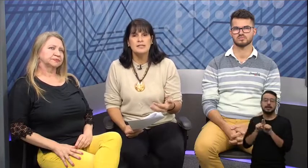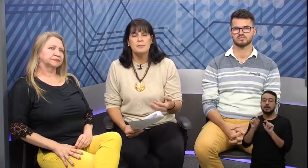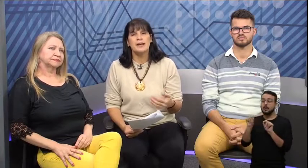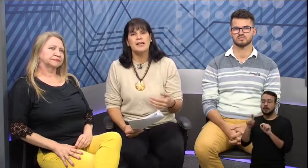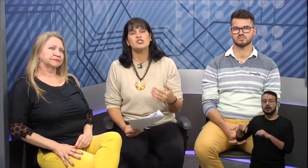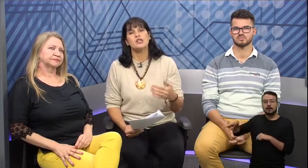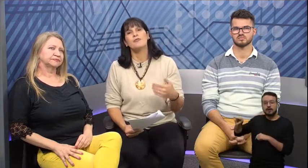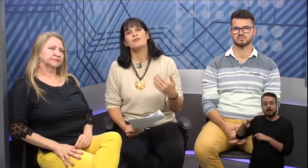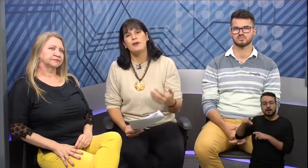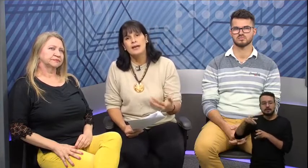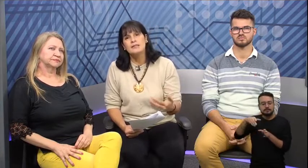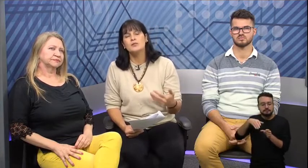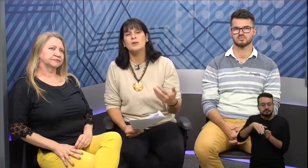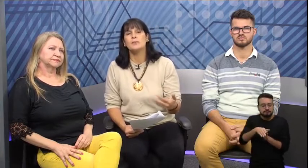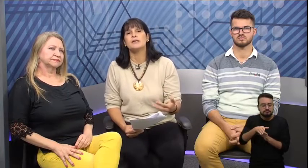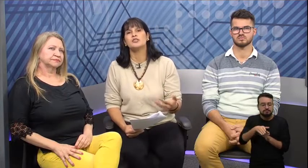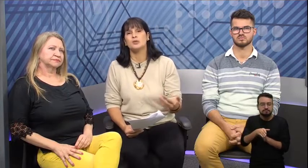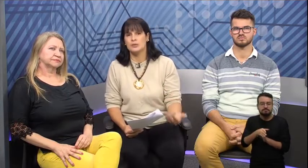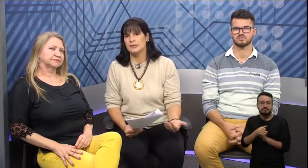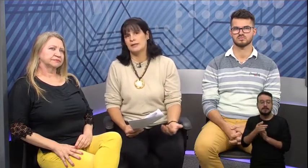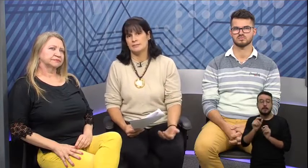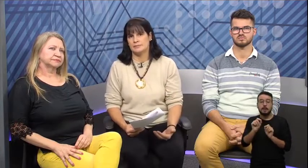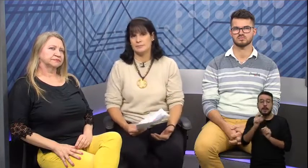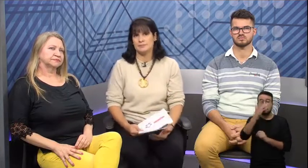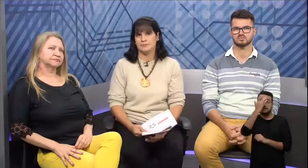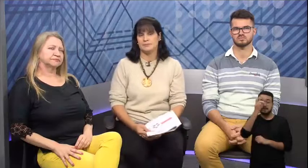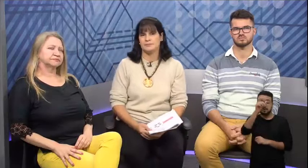para quem já fez o implante coclear.